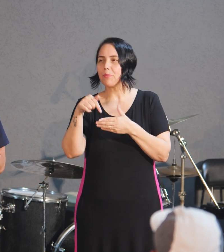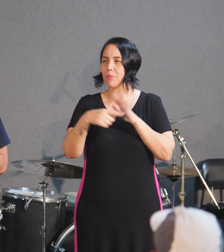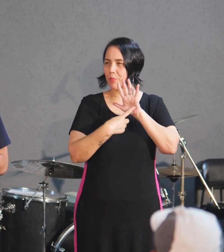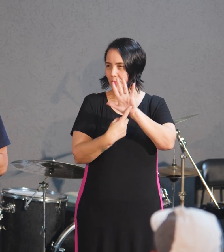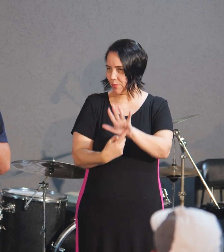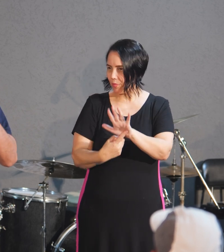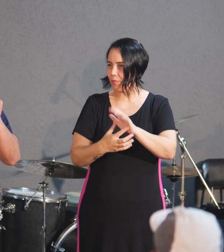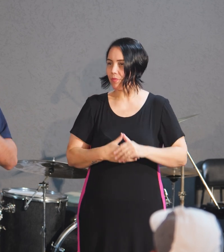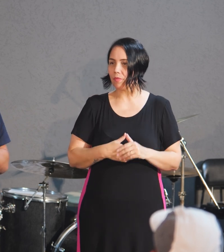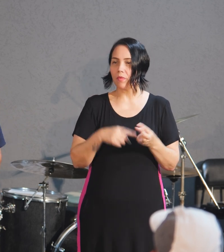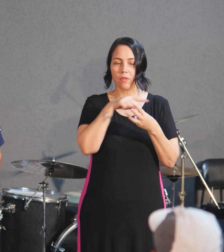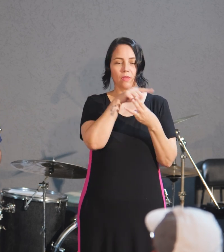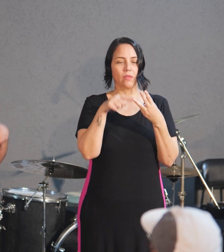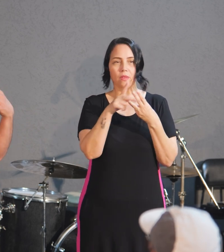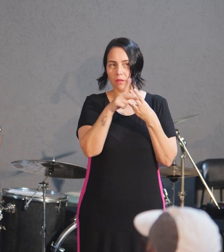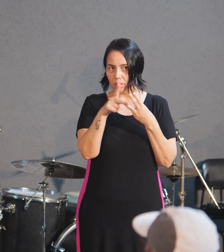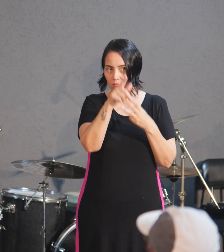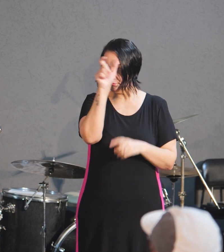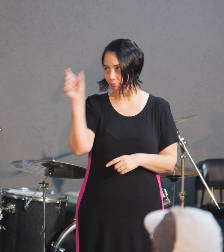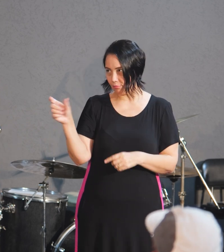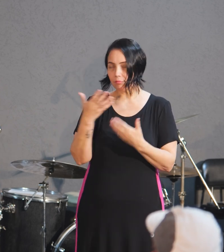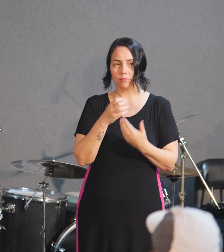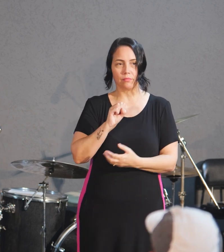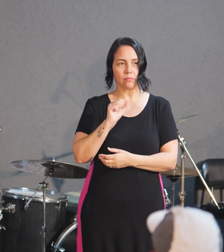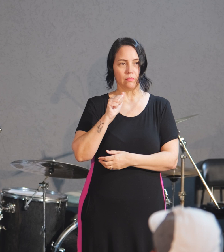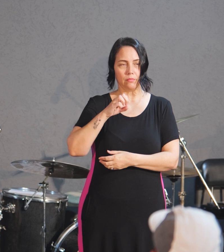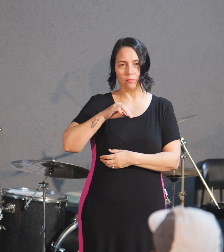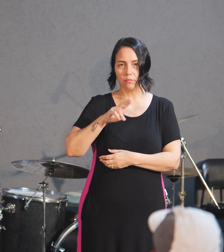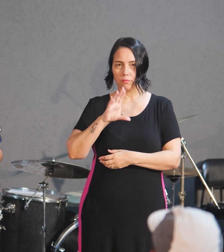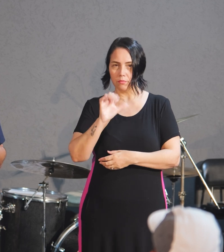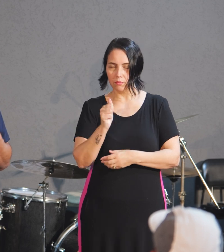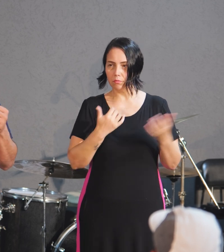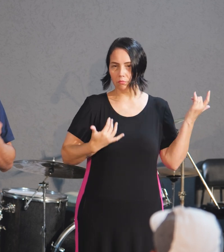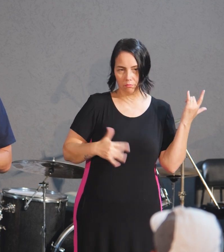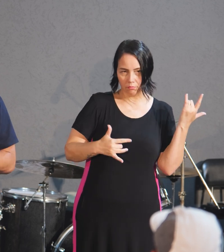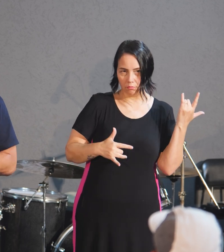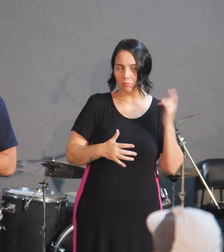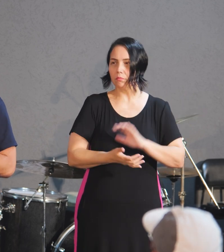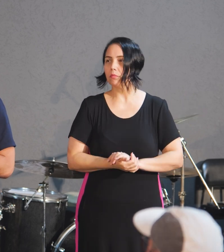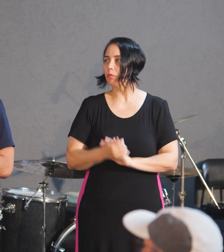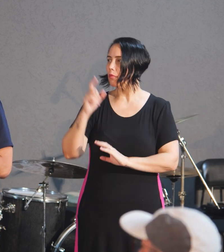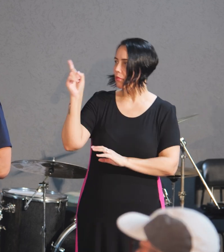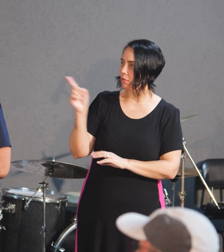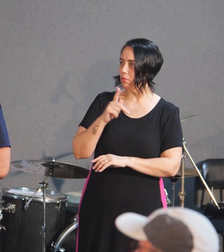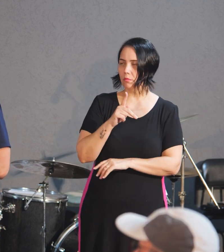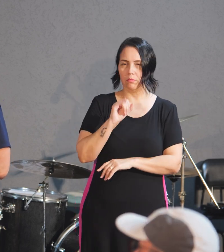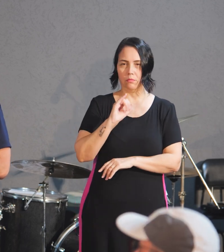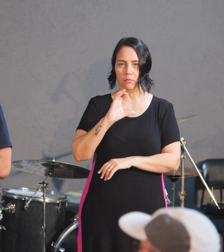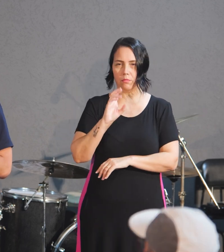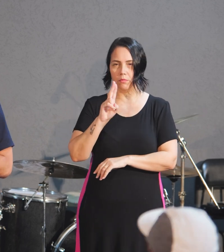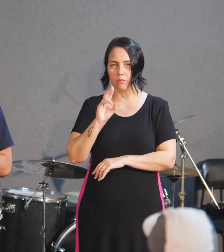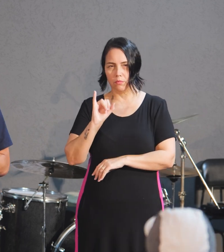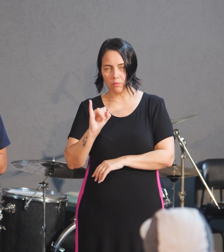que hoje a gente conta com três professores. Eu, como professor de guitarra e contrabaixo, o Piqui, que é nosso professor de guitarra também